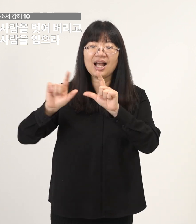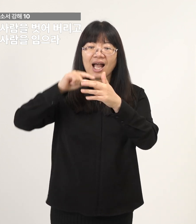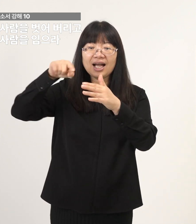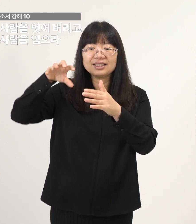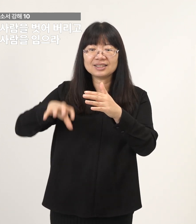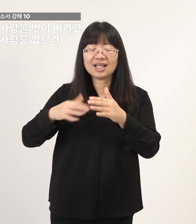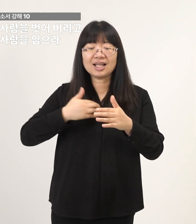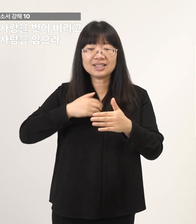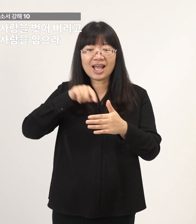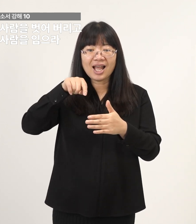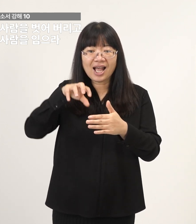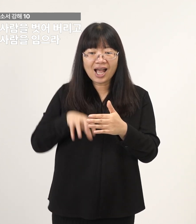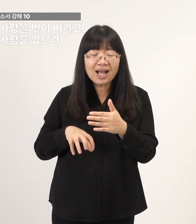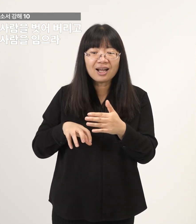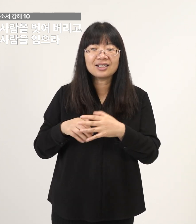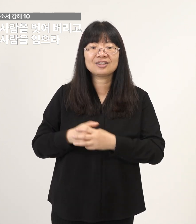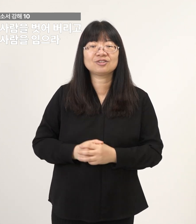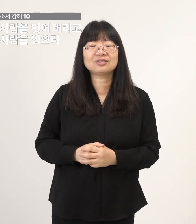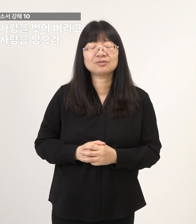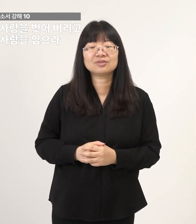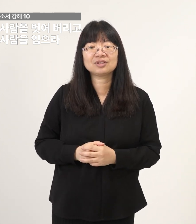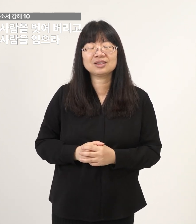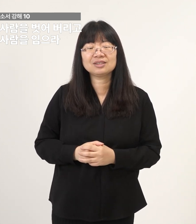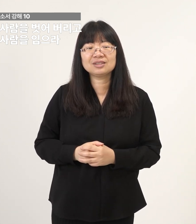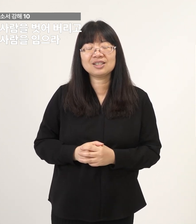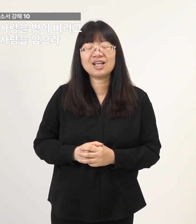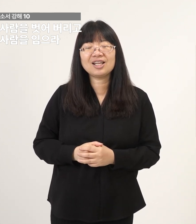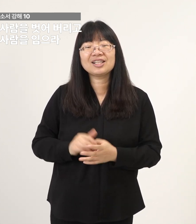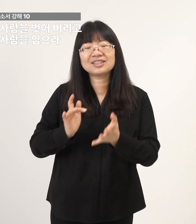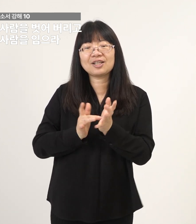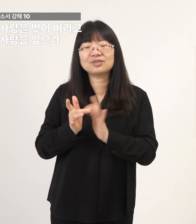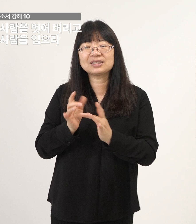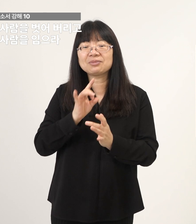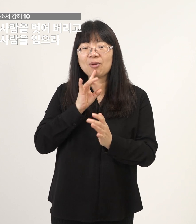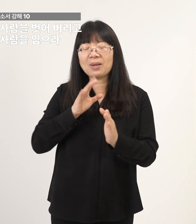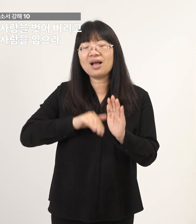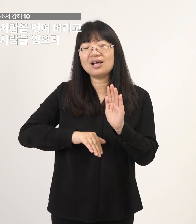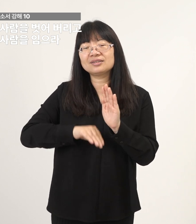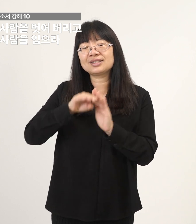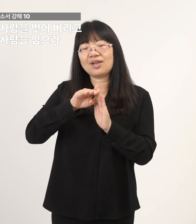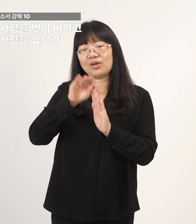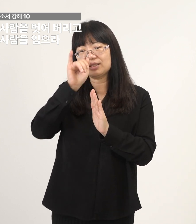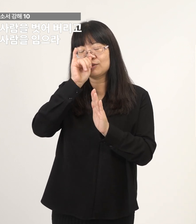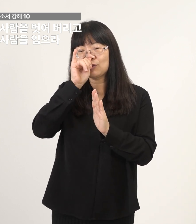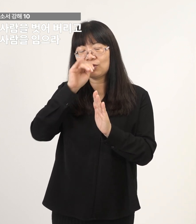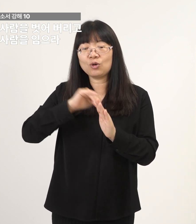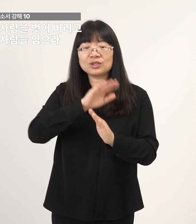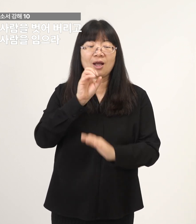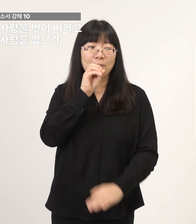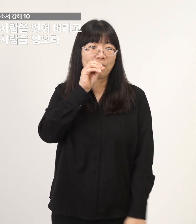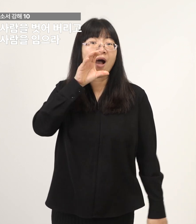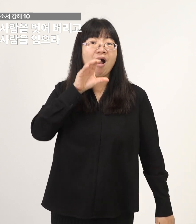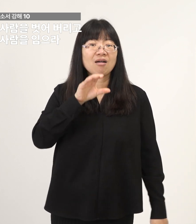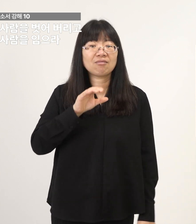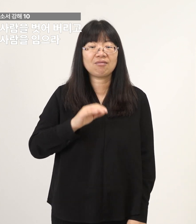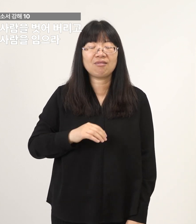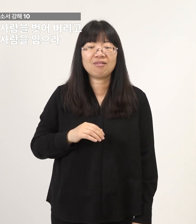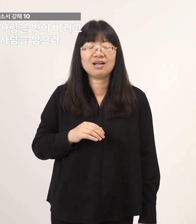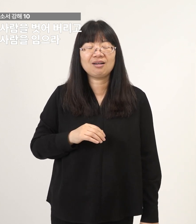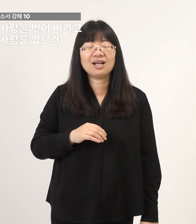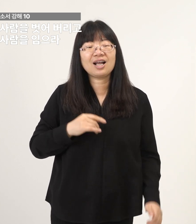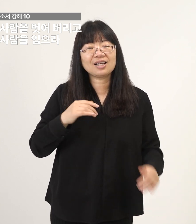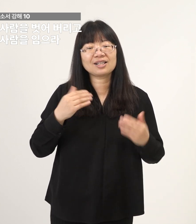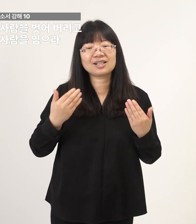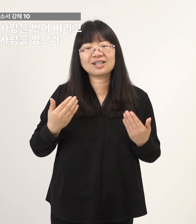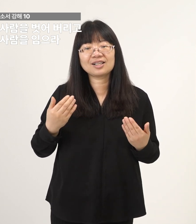내 안에 꽉 그리스도로 채워져서 우리가 입을 열면 그냥 가만히